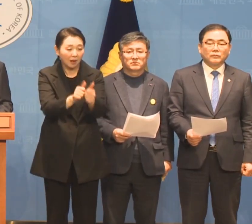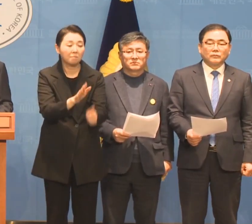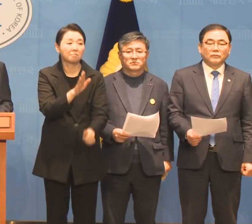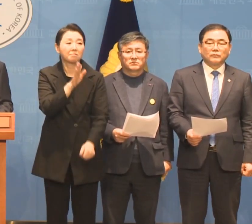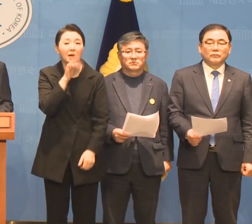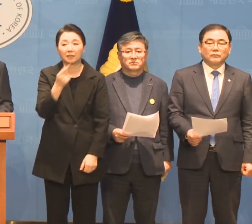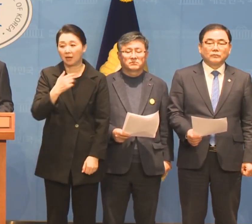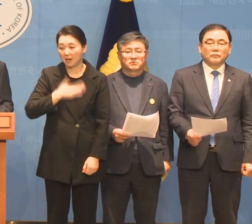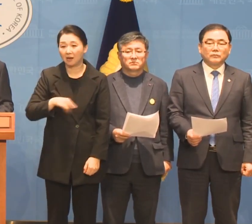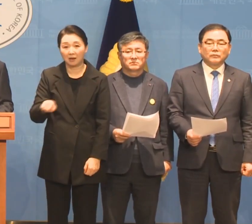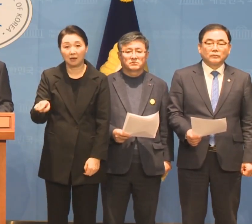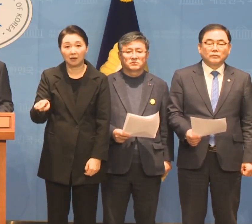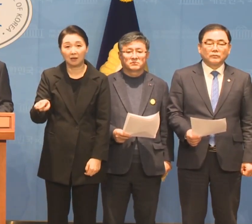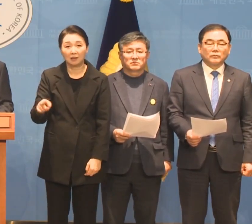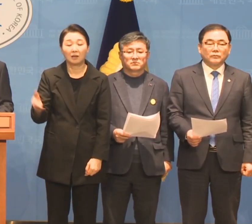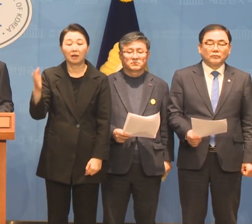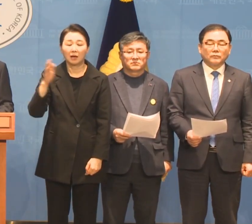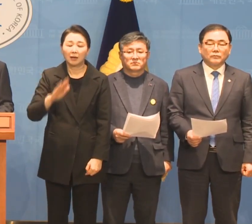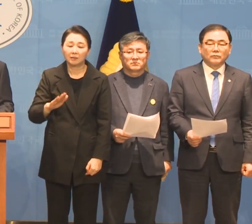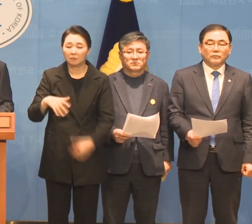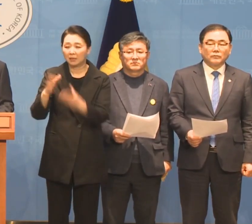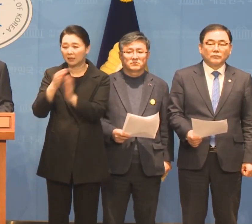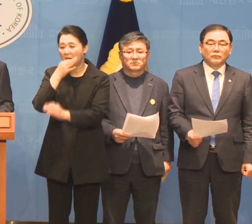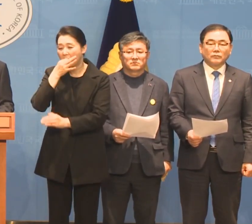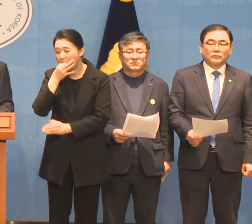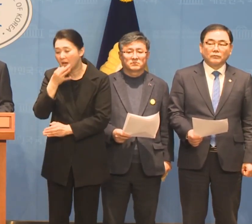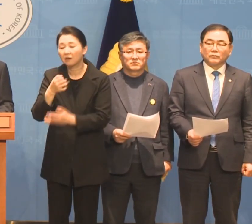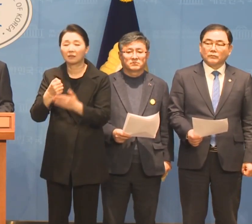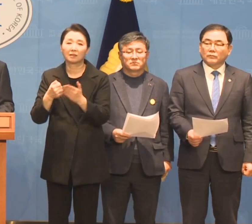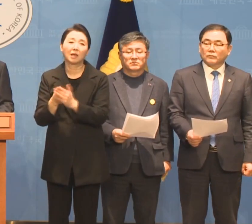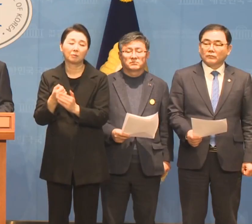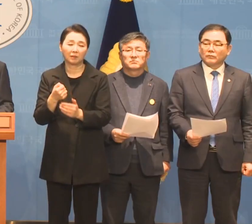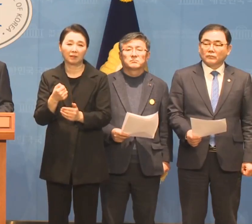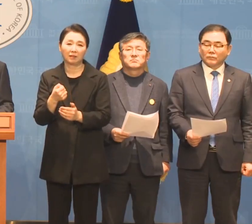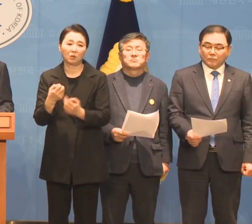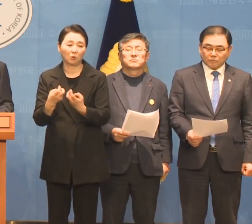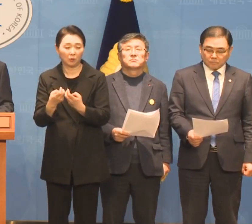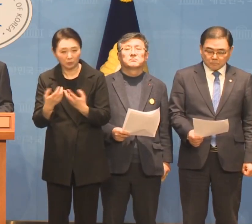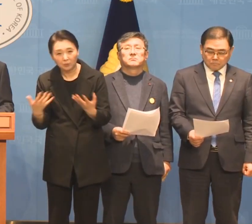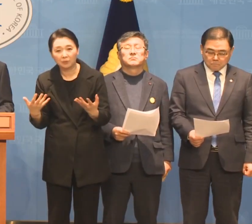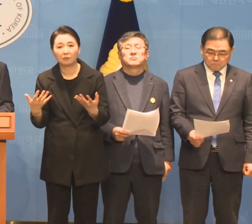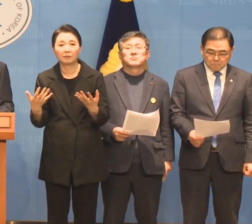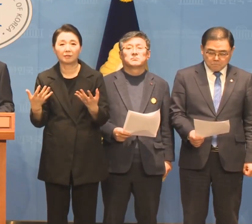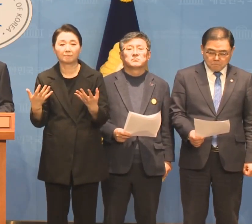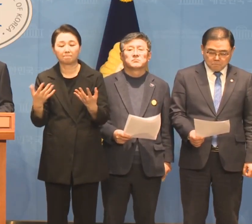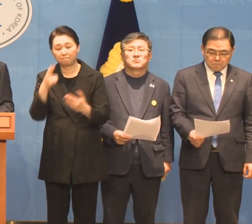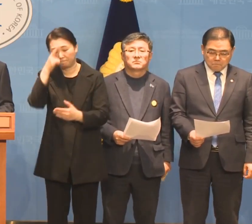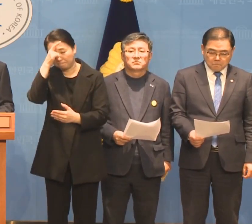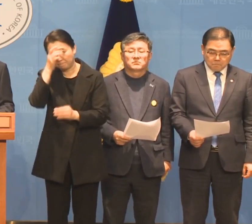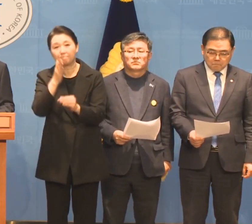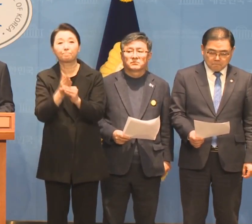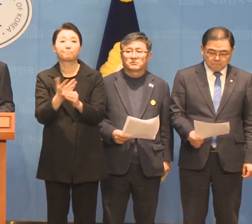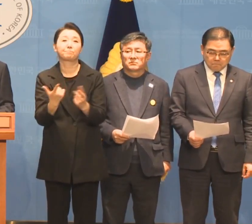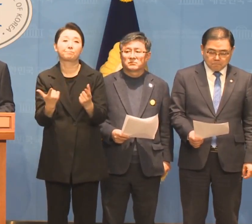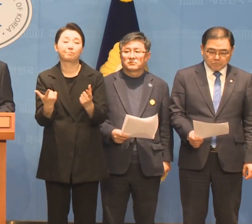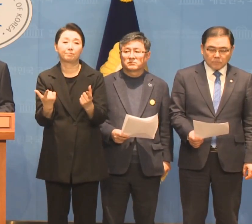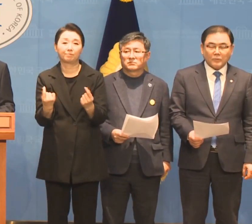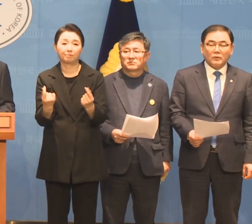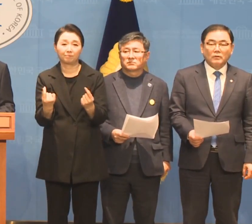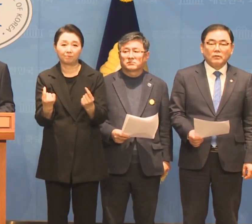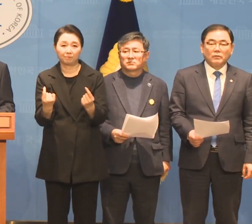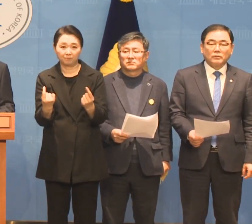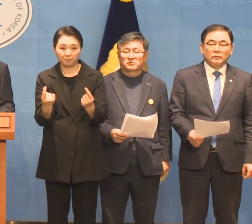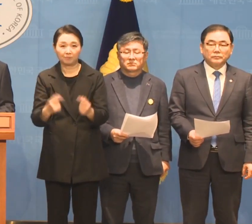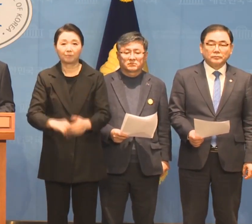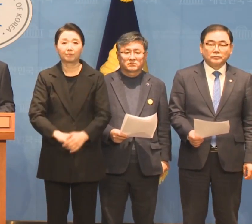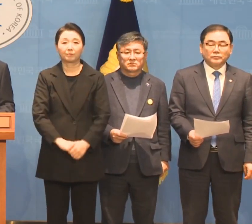걸 알면서도 아마 당리당략 때문에, 정쟁 때문에 아마 그럴 수밖에 없는 국민의힘의 처지를